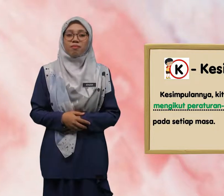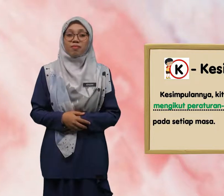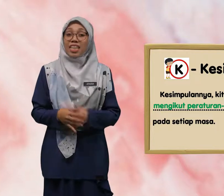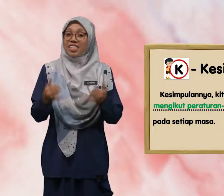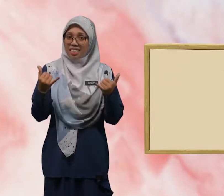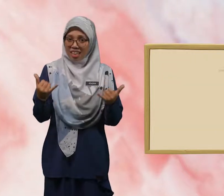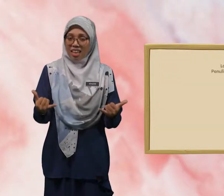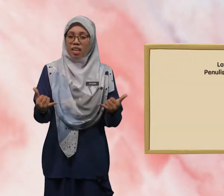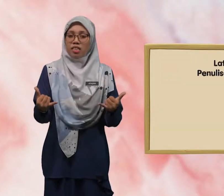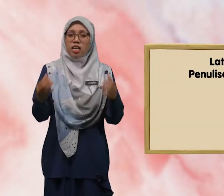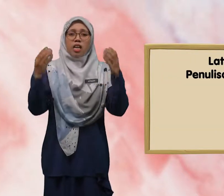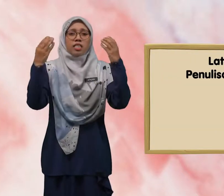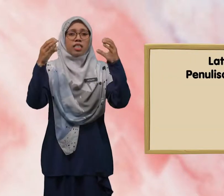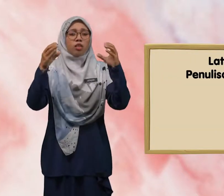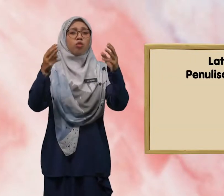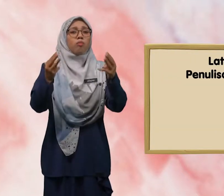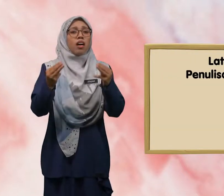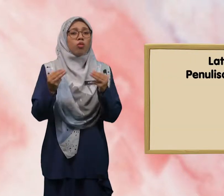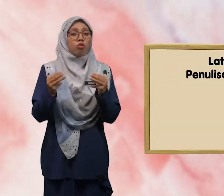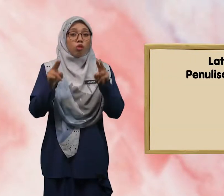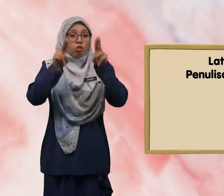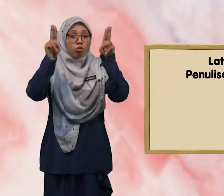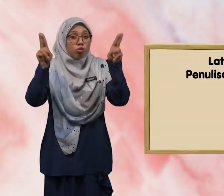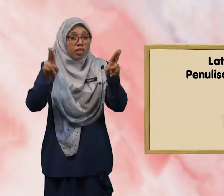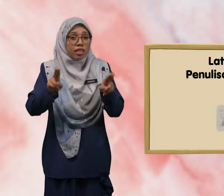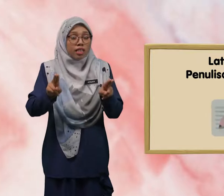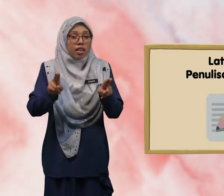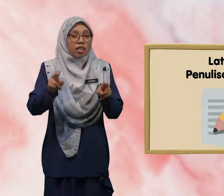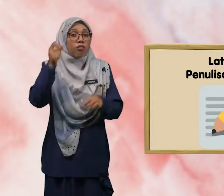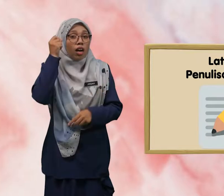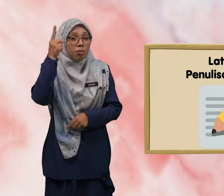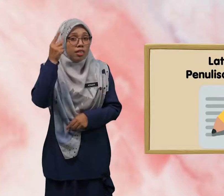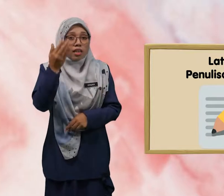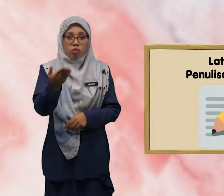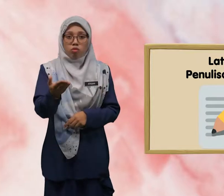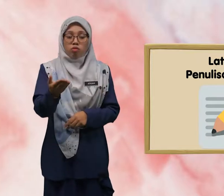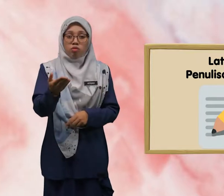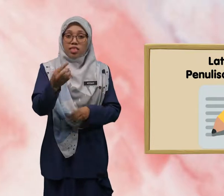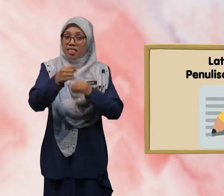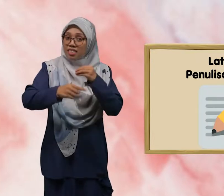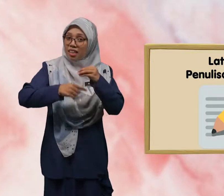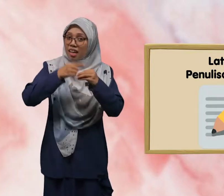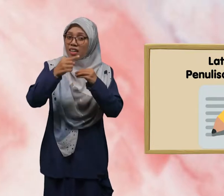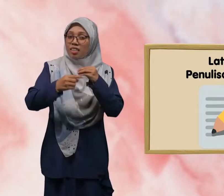sekarang cek gumohung uji kepahaman kamu tentang